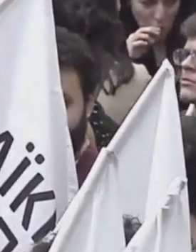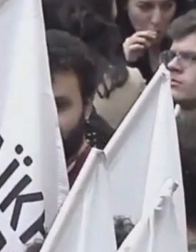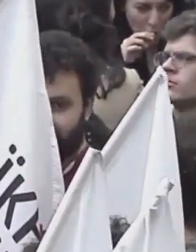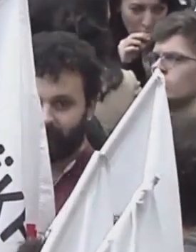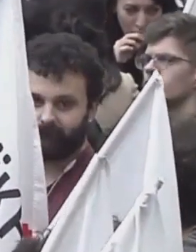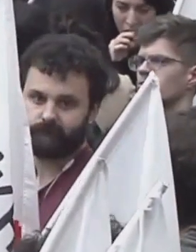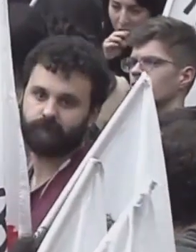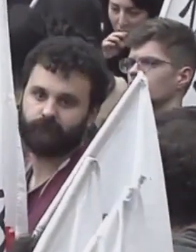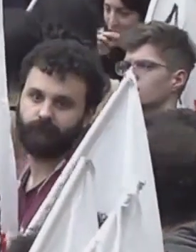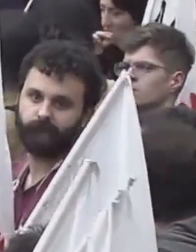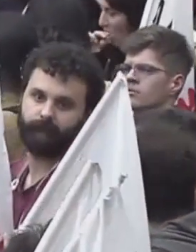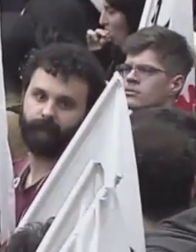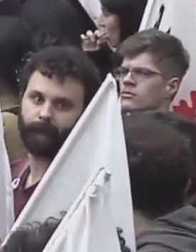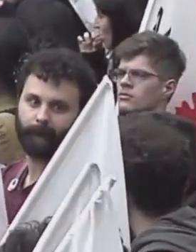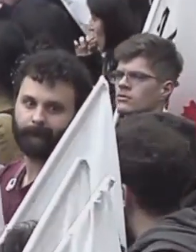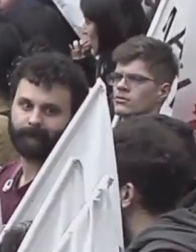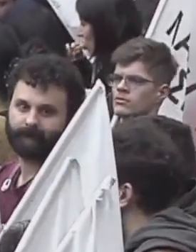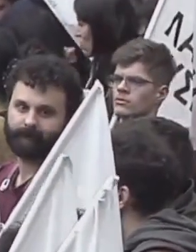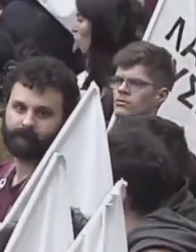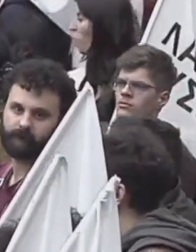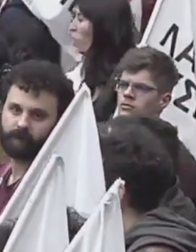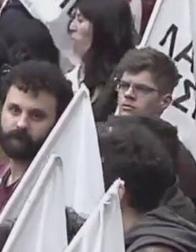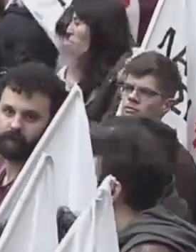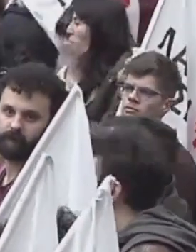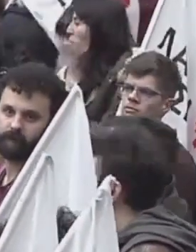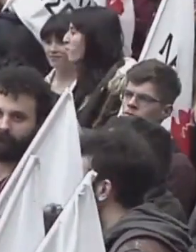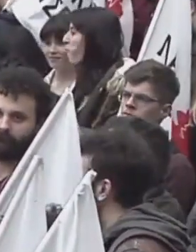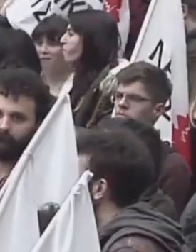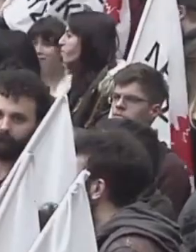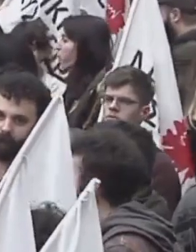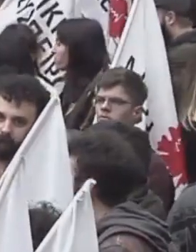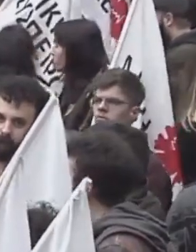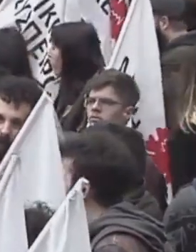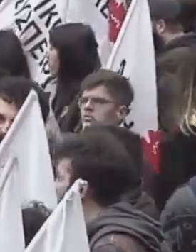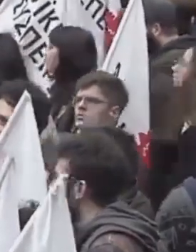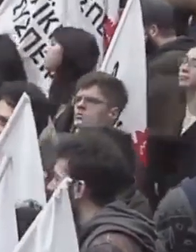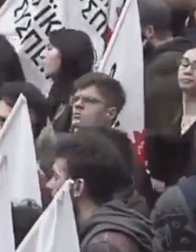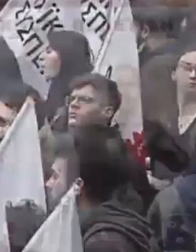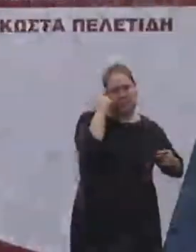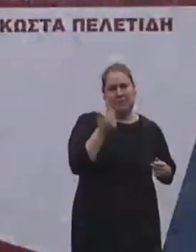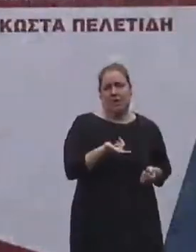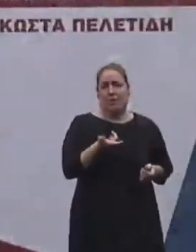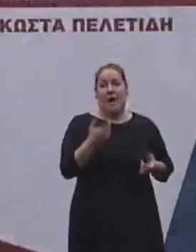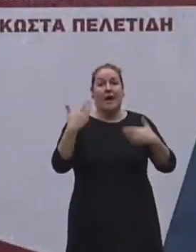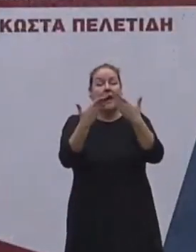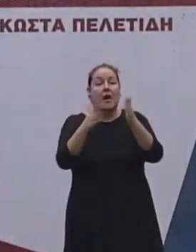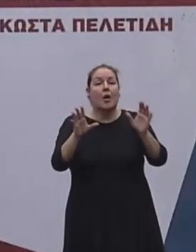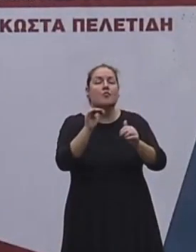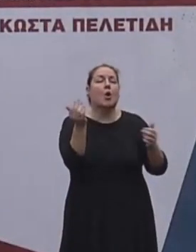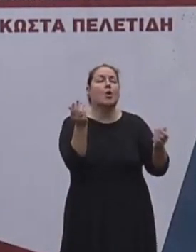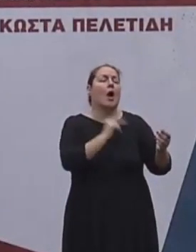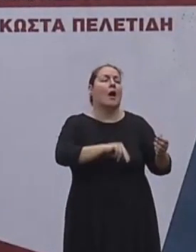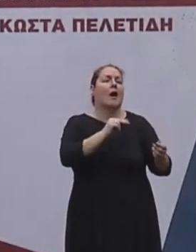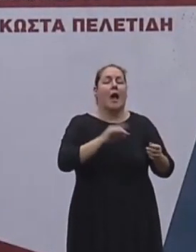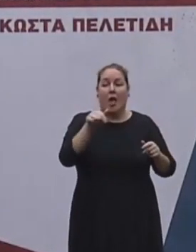πολύ σημαντικό, γιατί ξέρουμε τι γίνεται σε όλους αυτούς τους οργανισμούς, και με γνώμονα πάντα την εξυπηρέτηση των